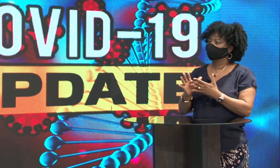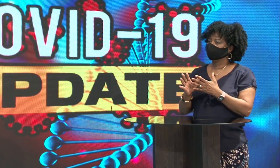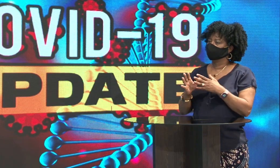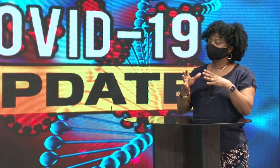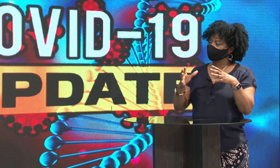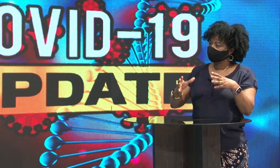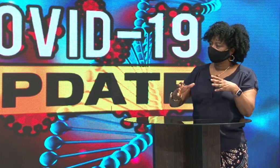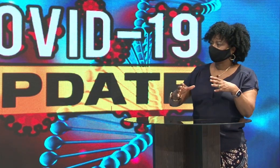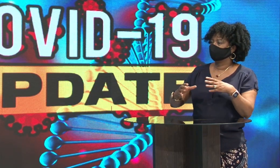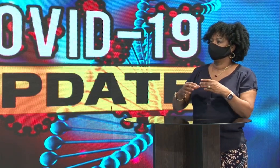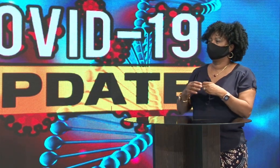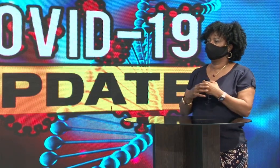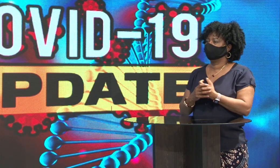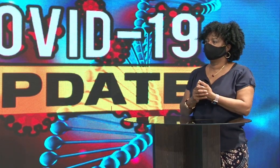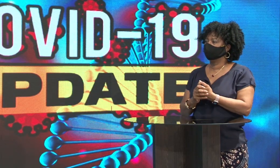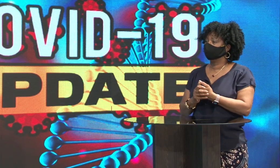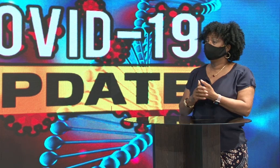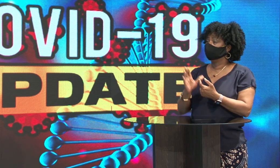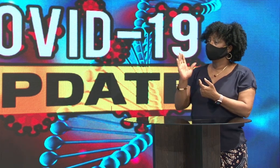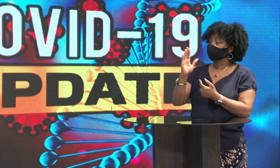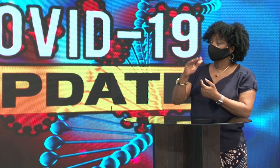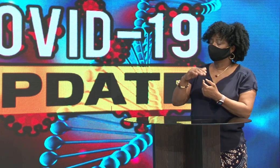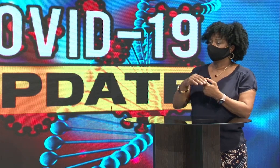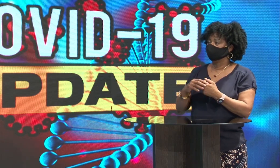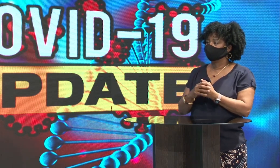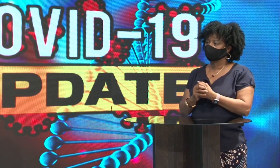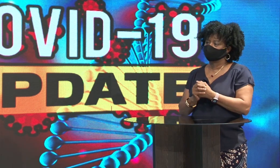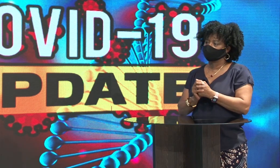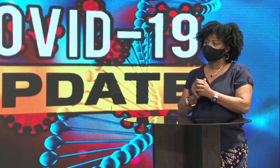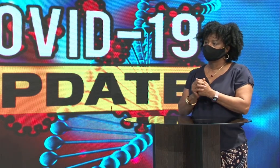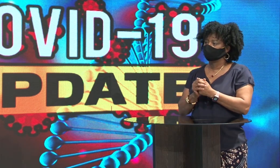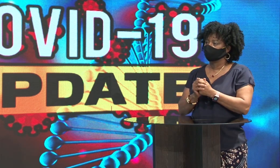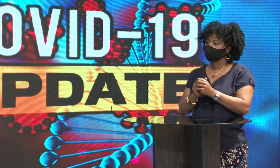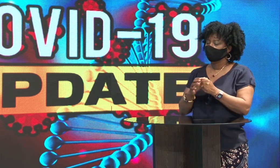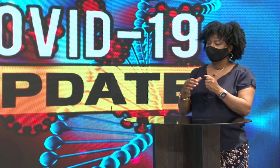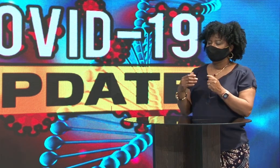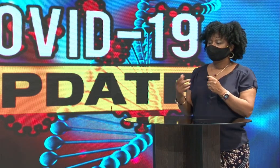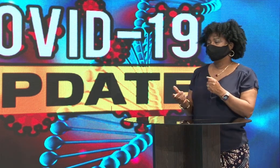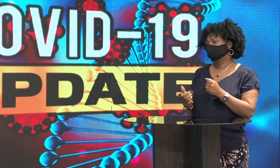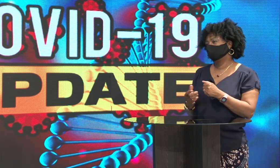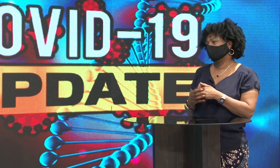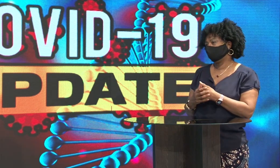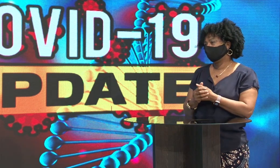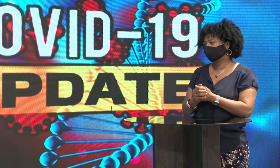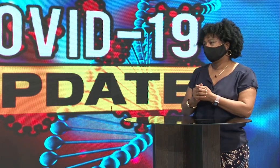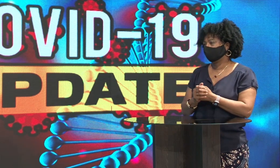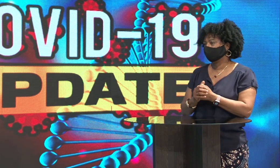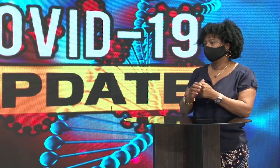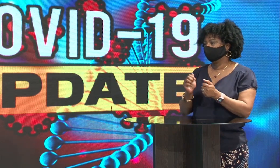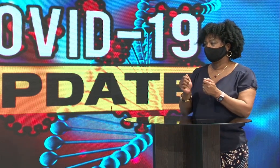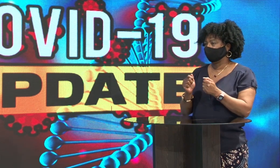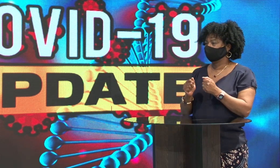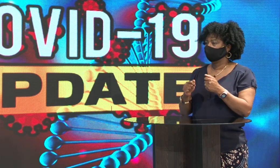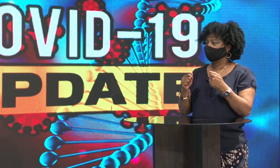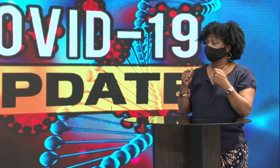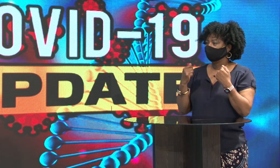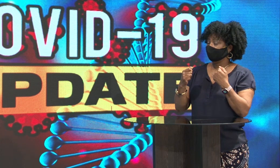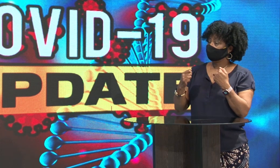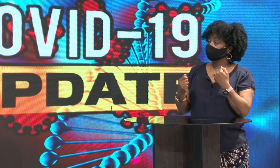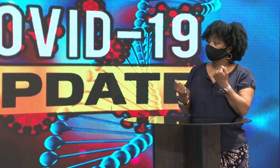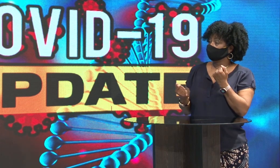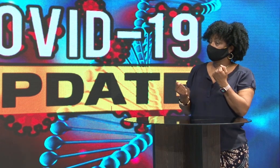eigen tassen maken. En voordat mondkapjes een issue was in Suriname, heb mm-hmm. ik er al gevraagd